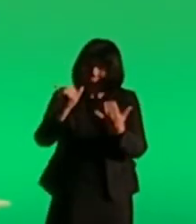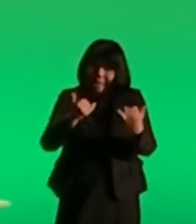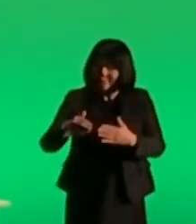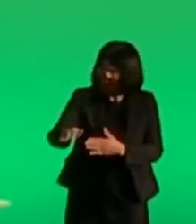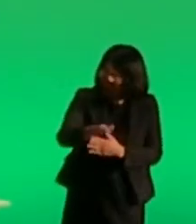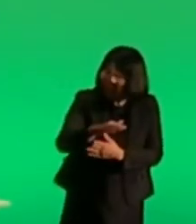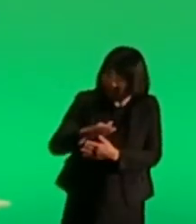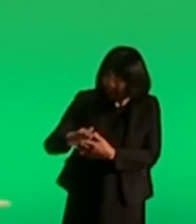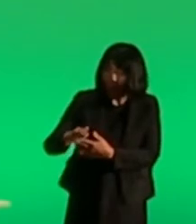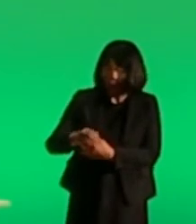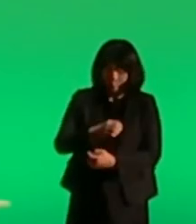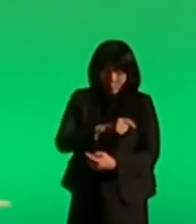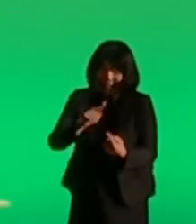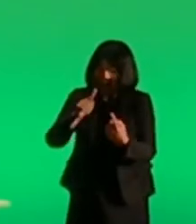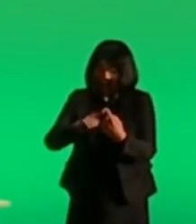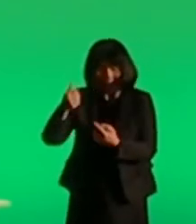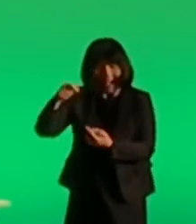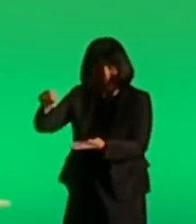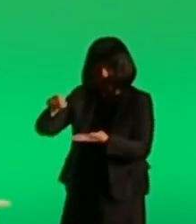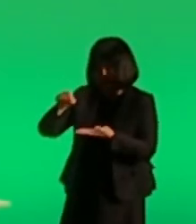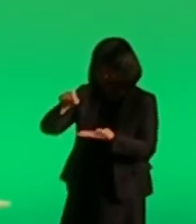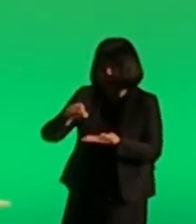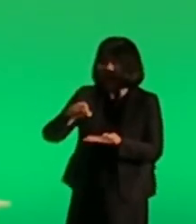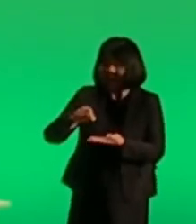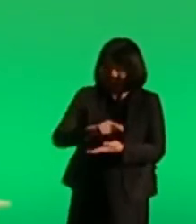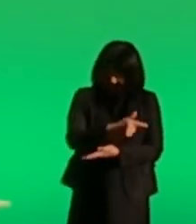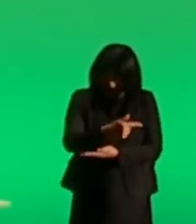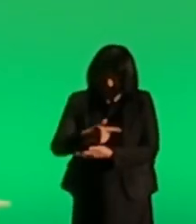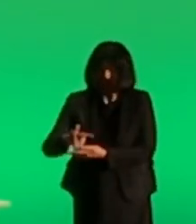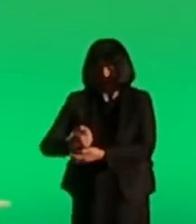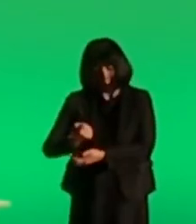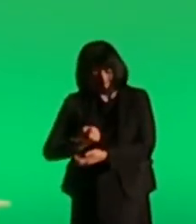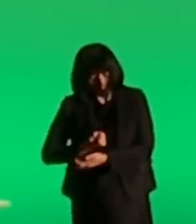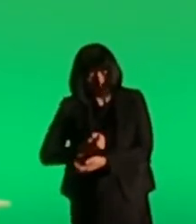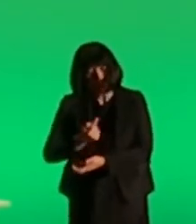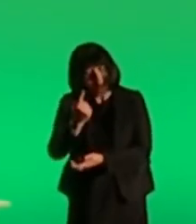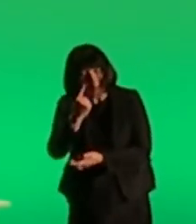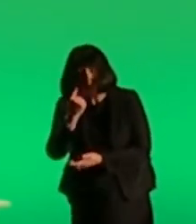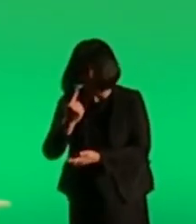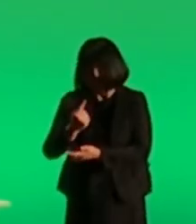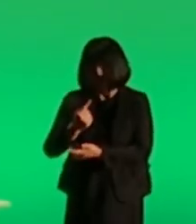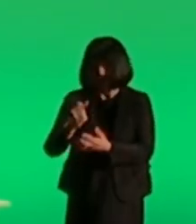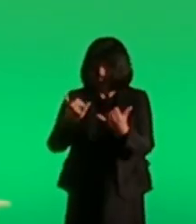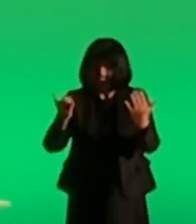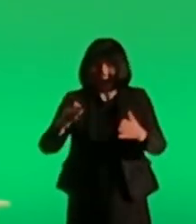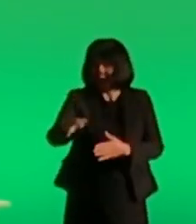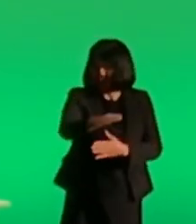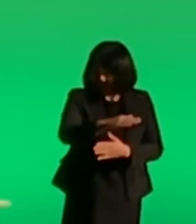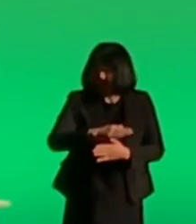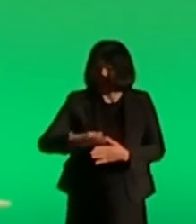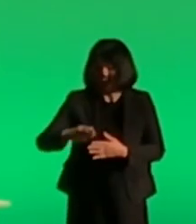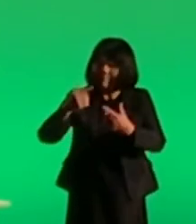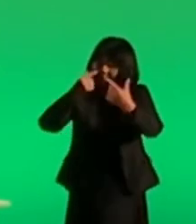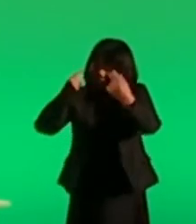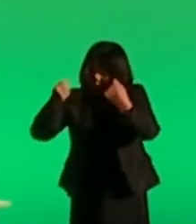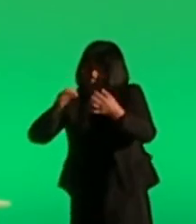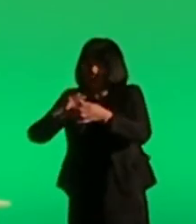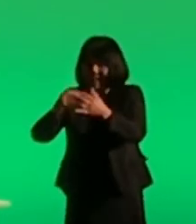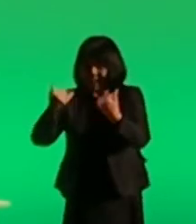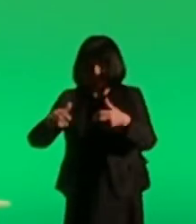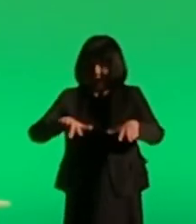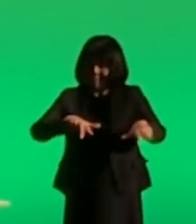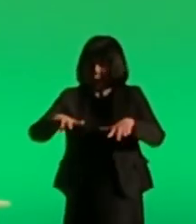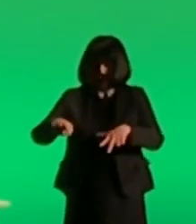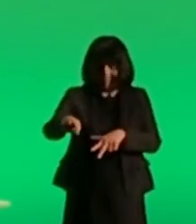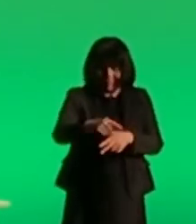皆さんの主体的なアイデアでいろんなこと、面白いことをやってみよう、民間の皆さん、アカデミックの皆さん、行政